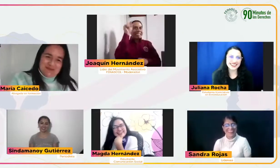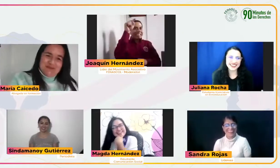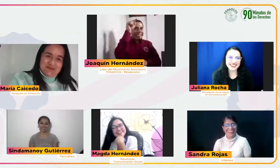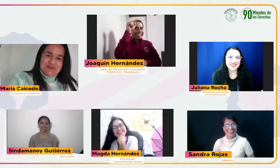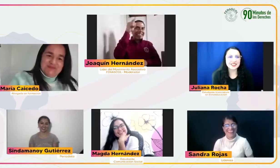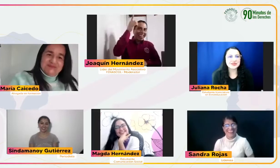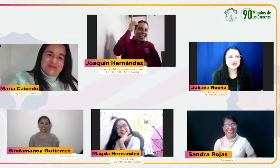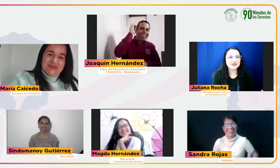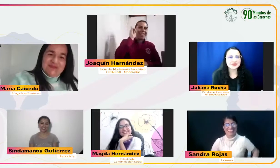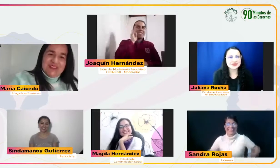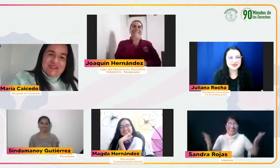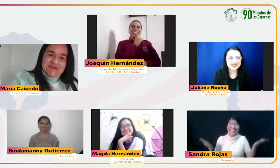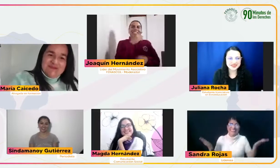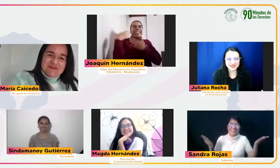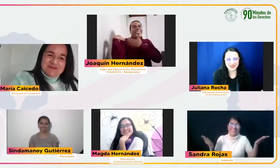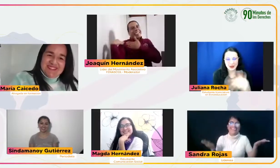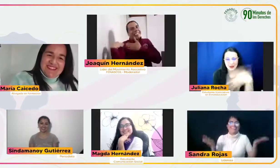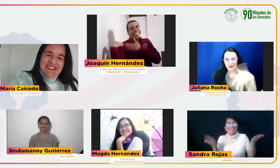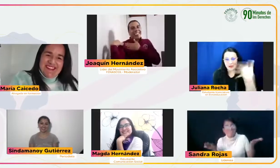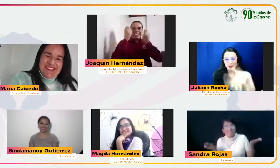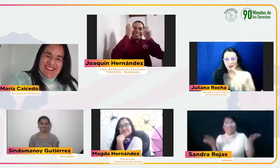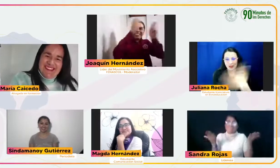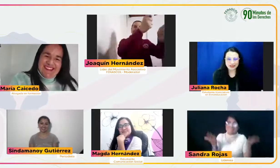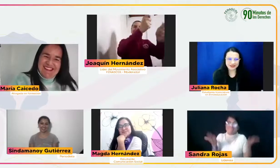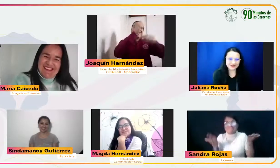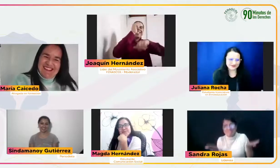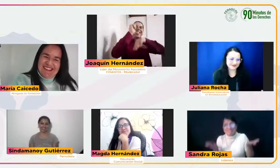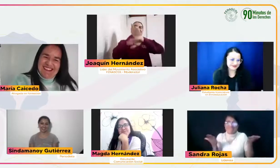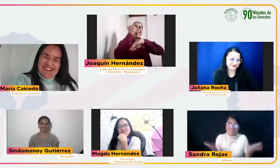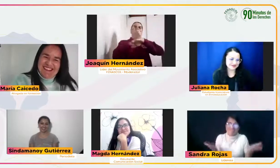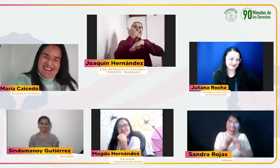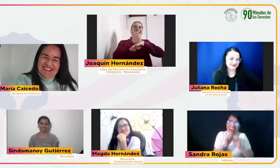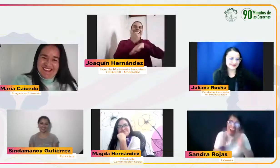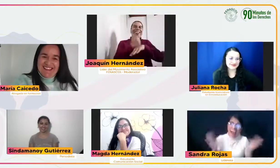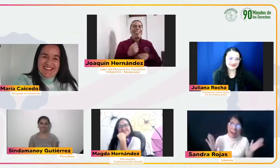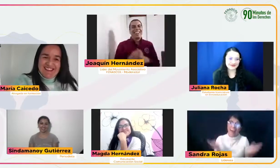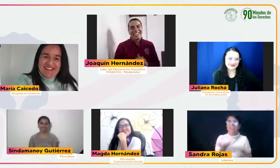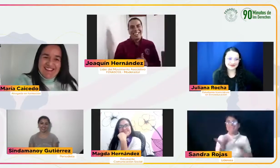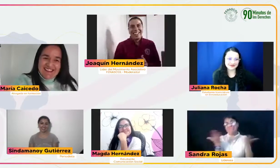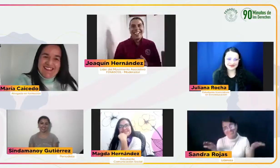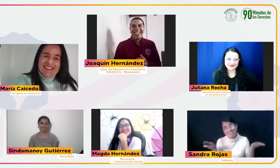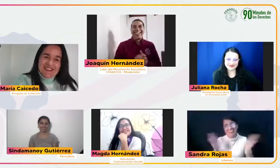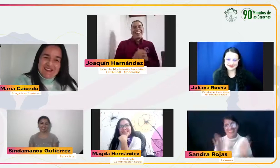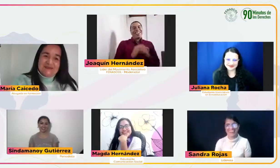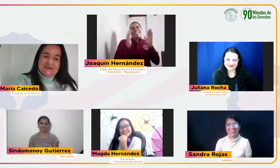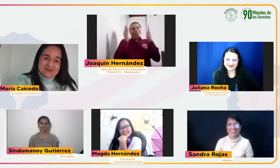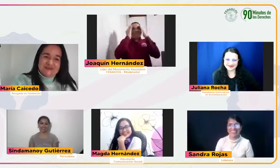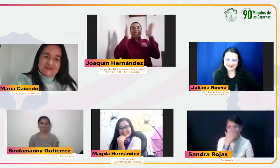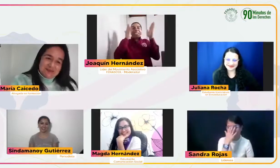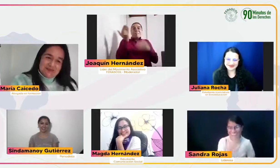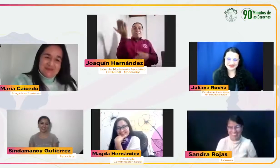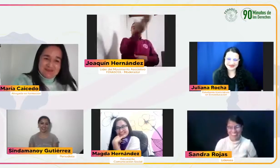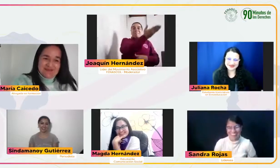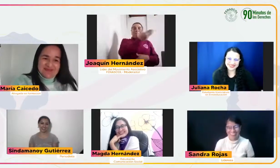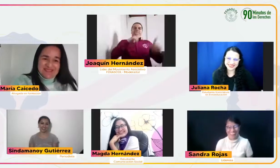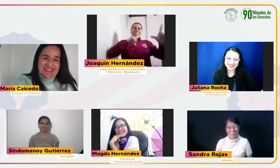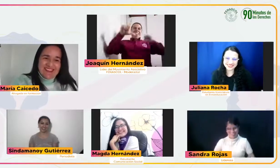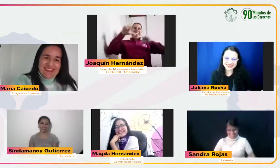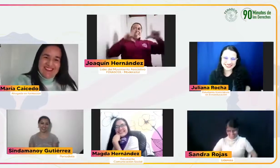Excelente respuesta. Y allí el llamado a aquellos líderes a que también ese legado claro se vuelva una